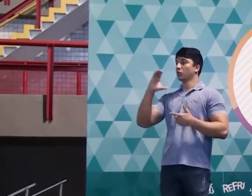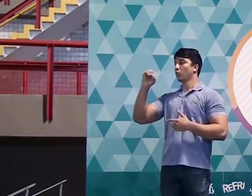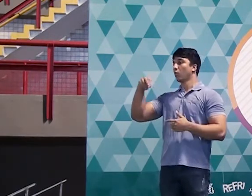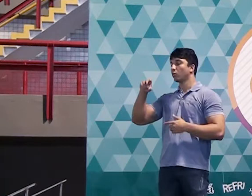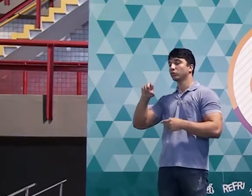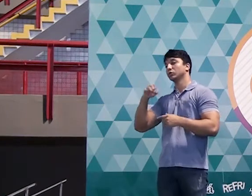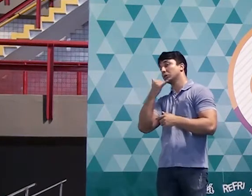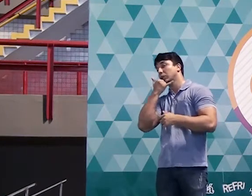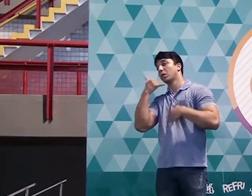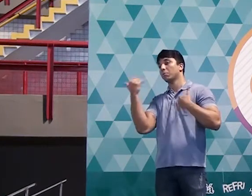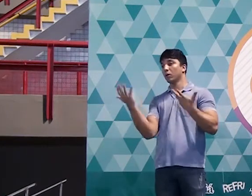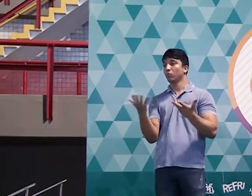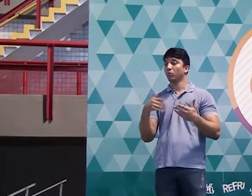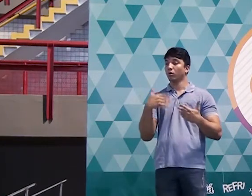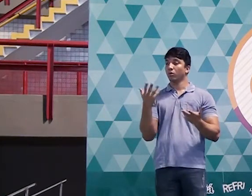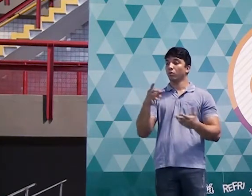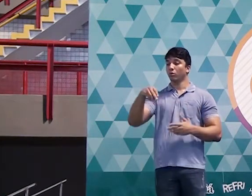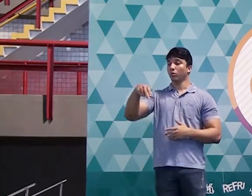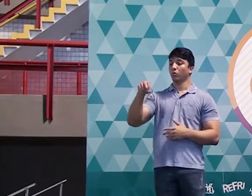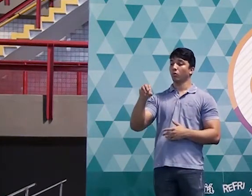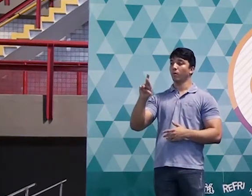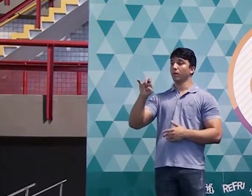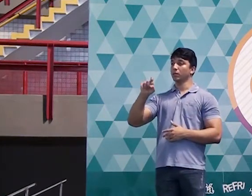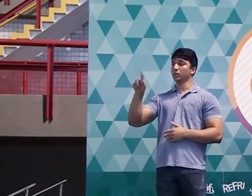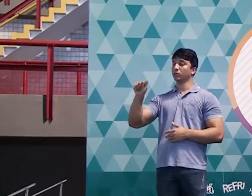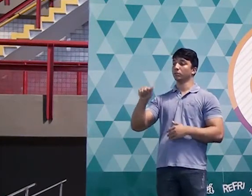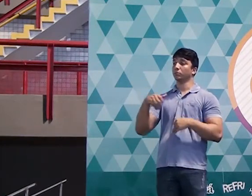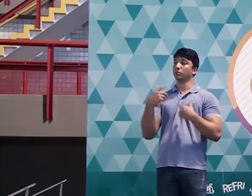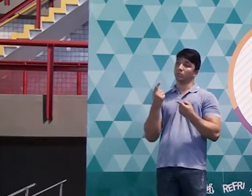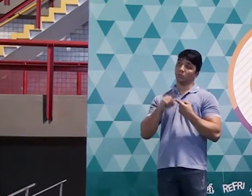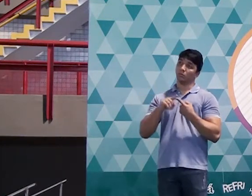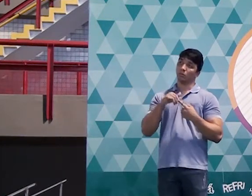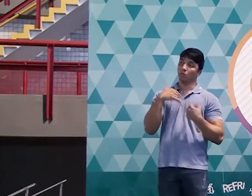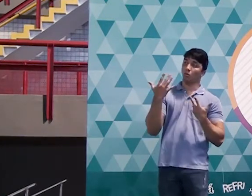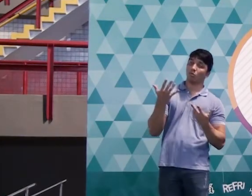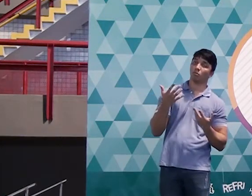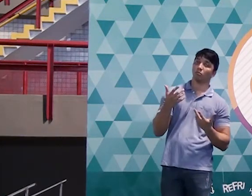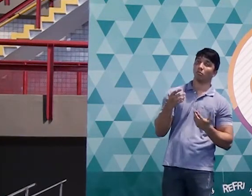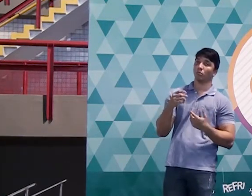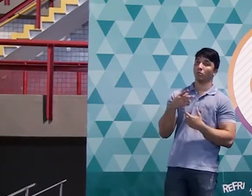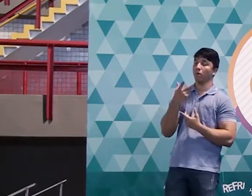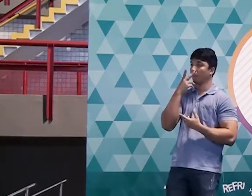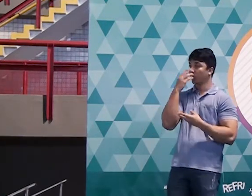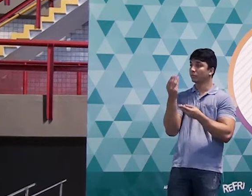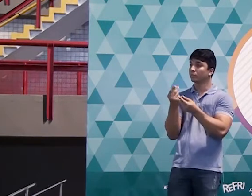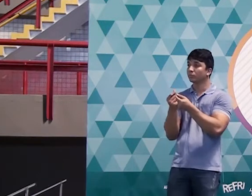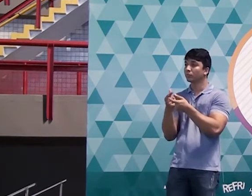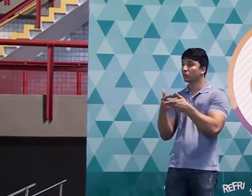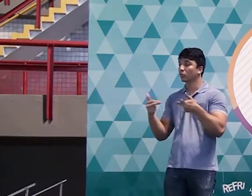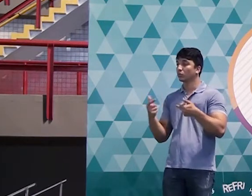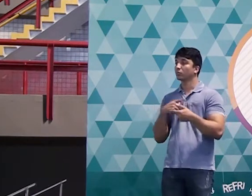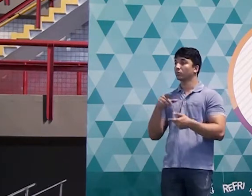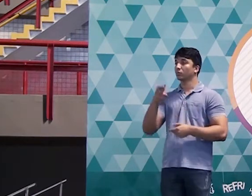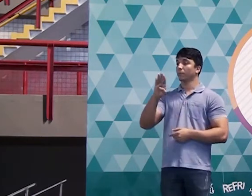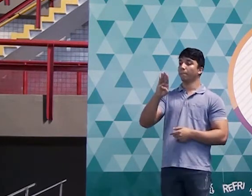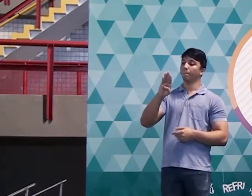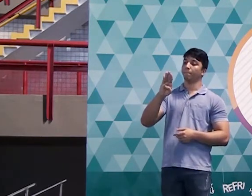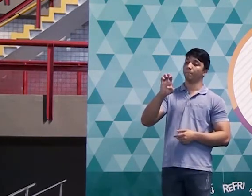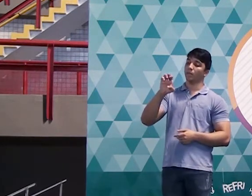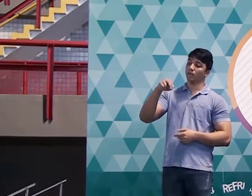Então, dependendo do tamanho da nobreza, é o tamanho do benefício que você ganha. Como é o nome desse benefício?